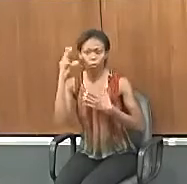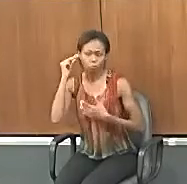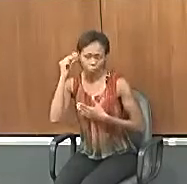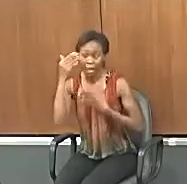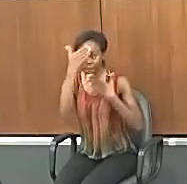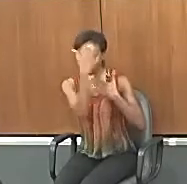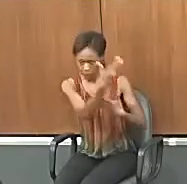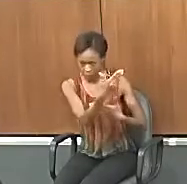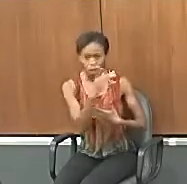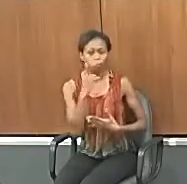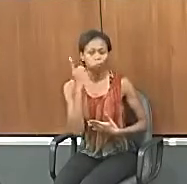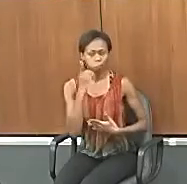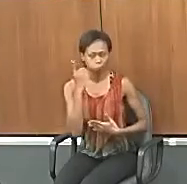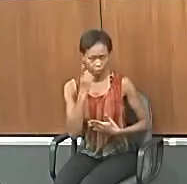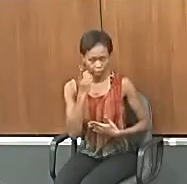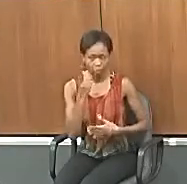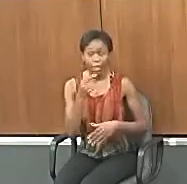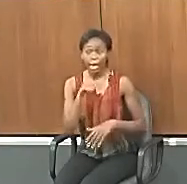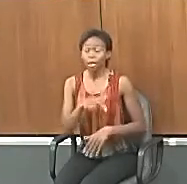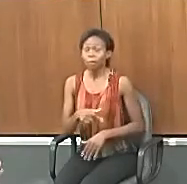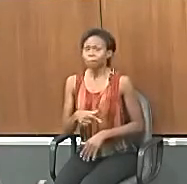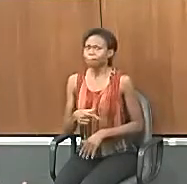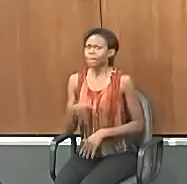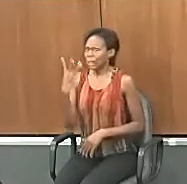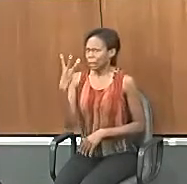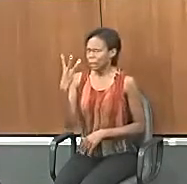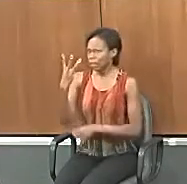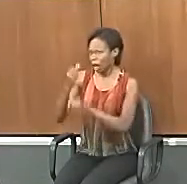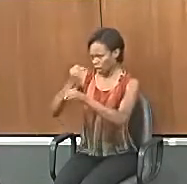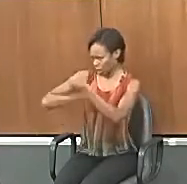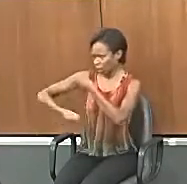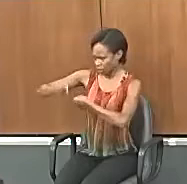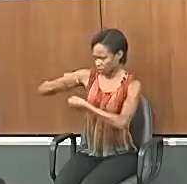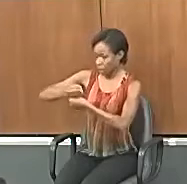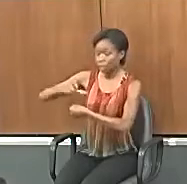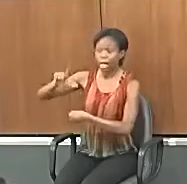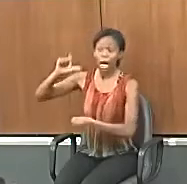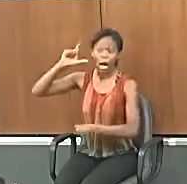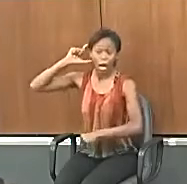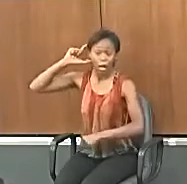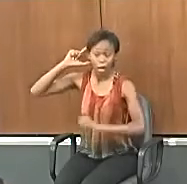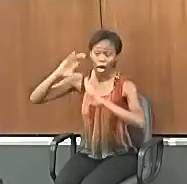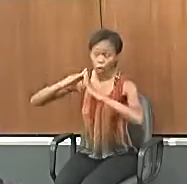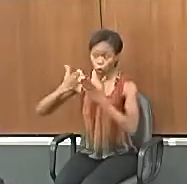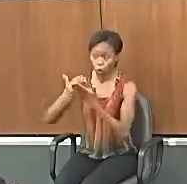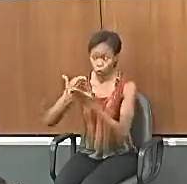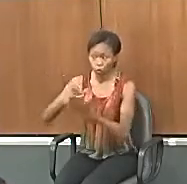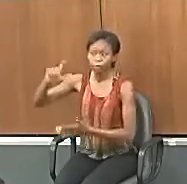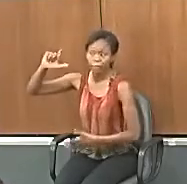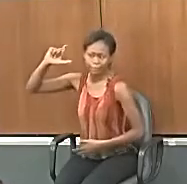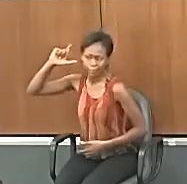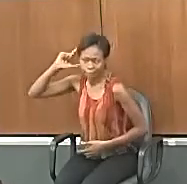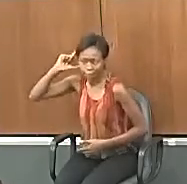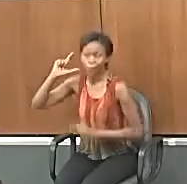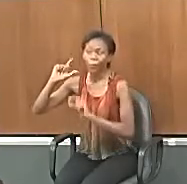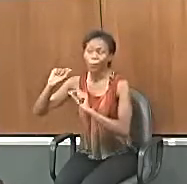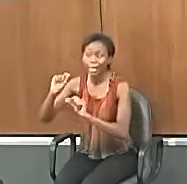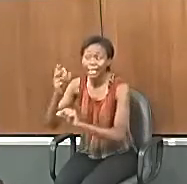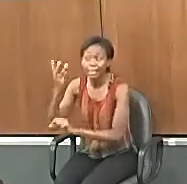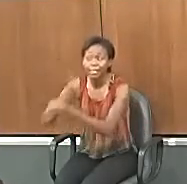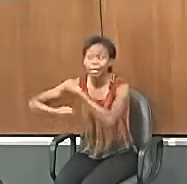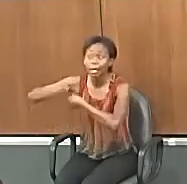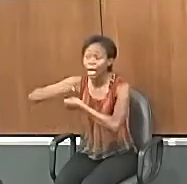e deixar claro o senhor que há três anos atrás a nossa escola que a francisco sá diz ela estava com as